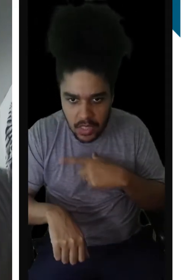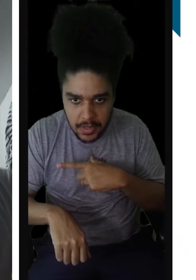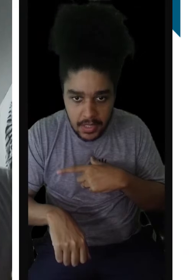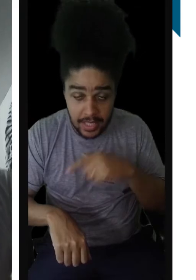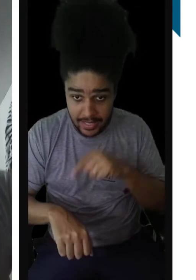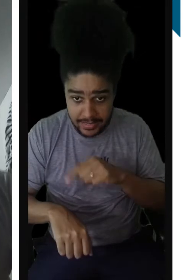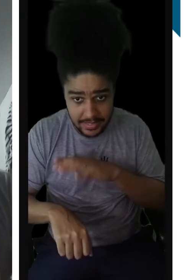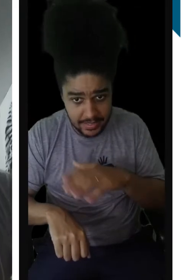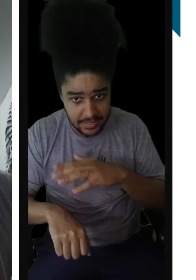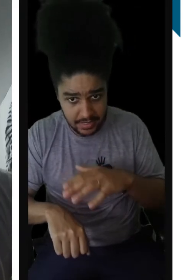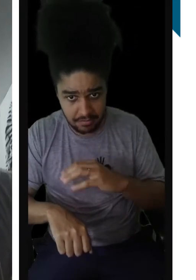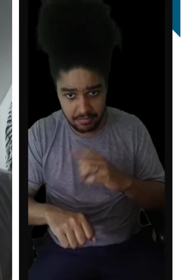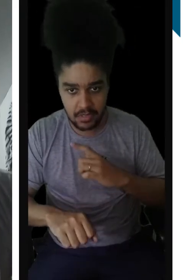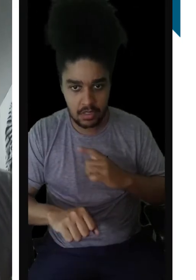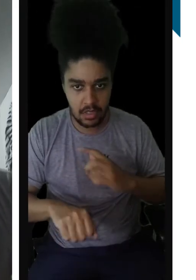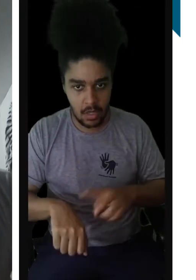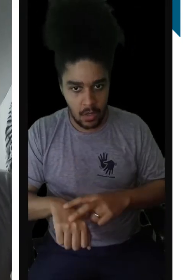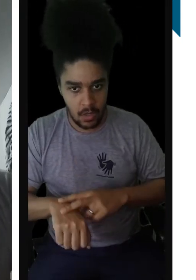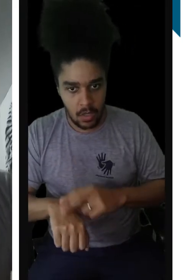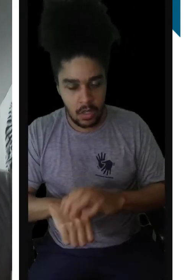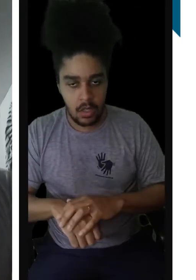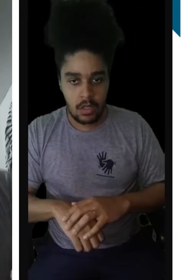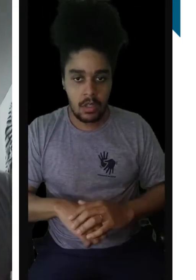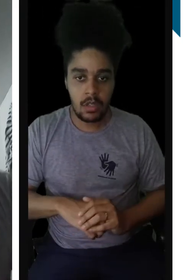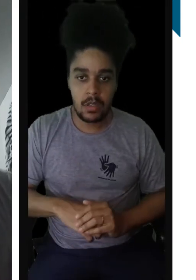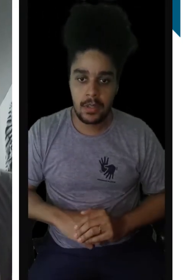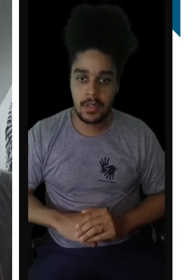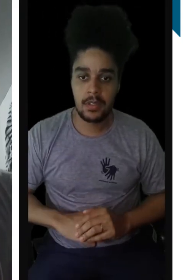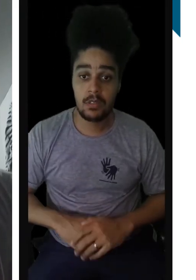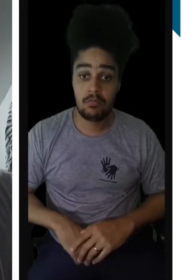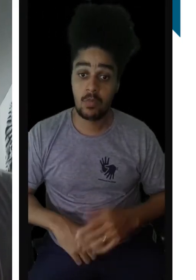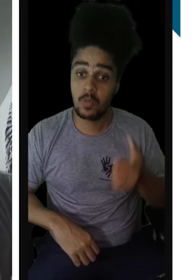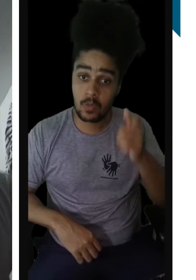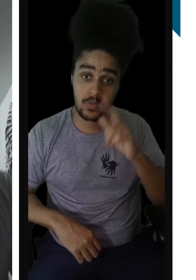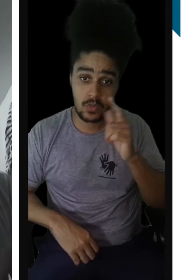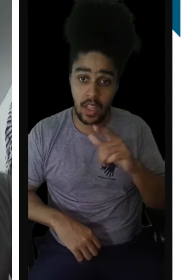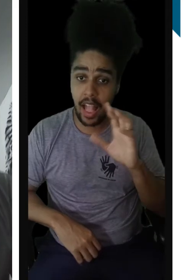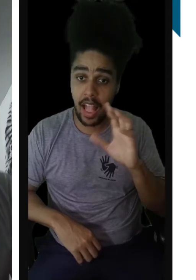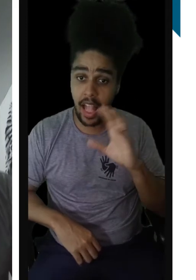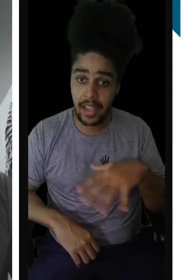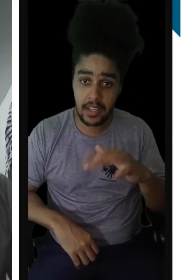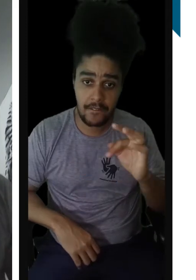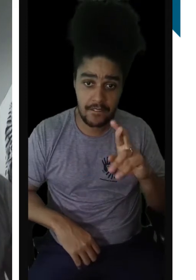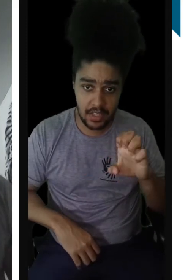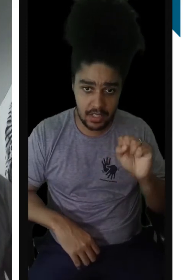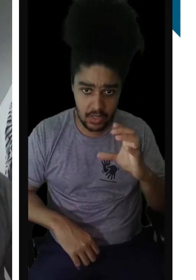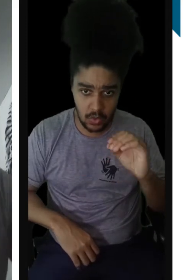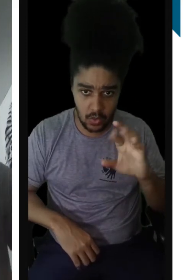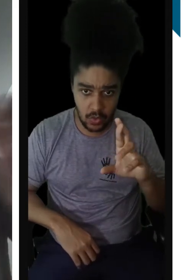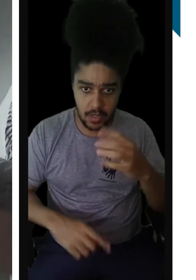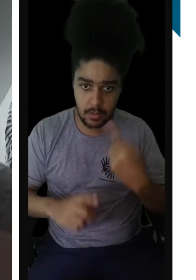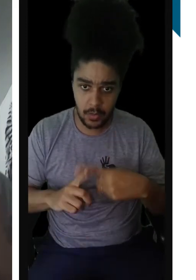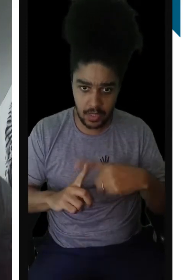cidade, né? Aquela área que vai ter a vegetação pode ser considerada uma área de frescor, porque se você pegar